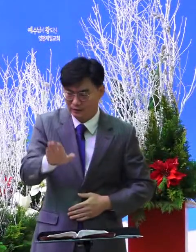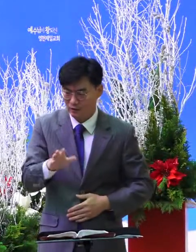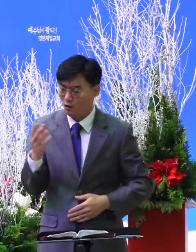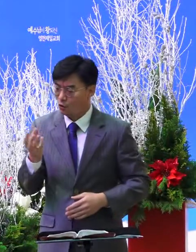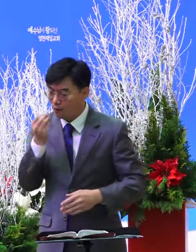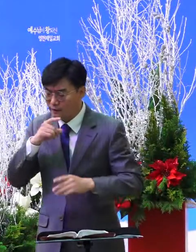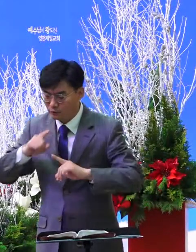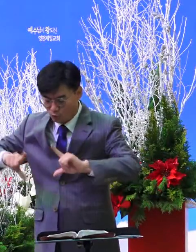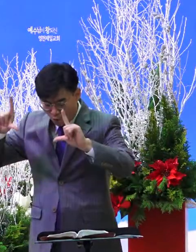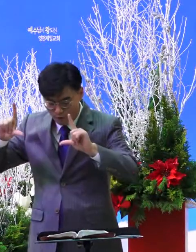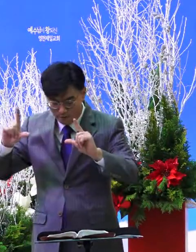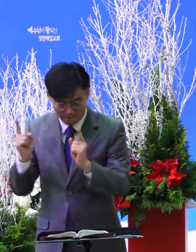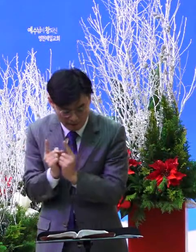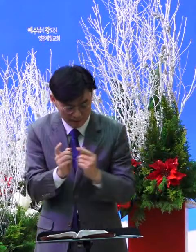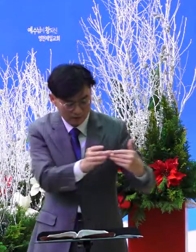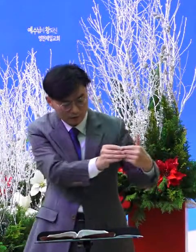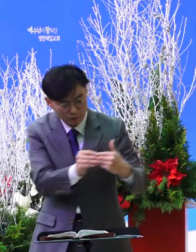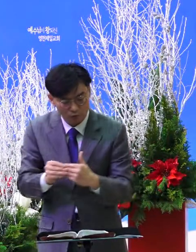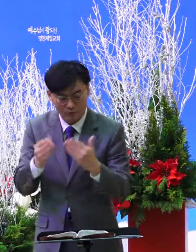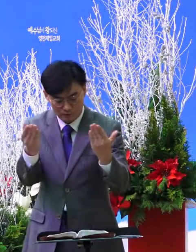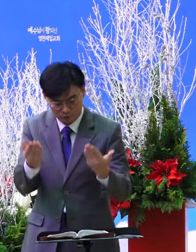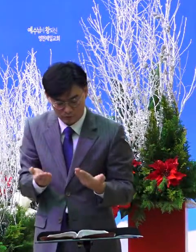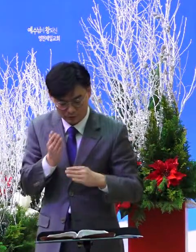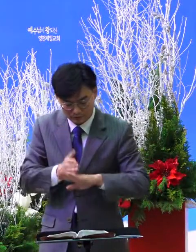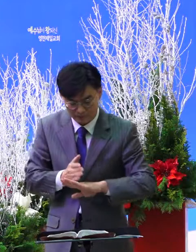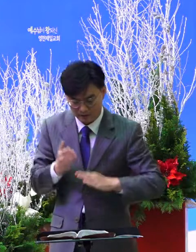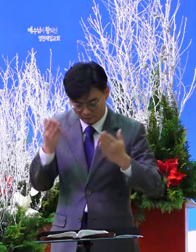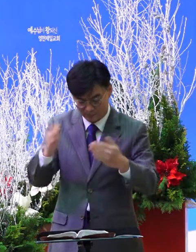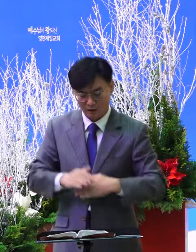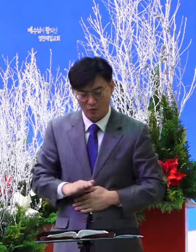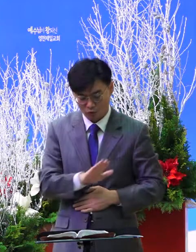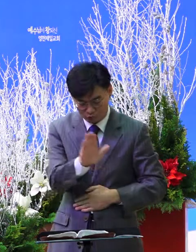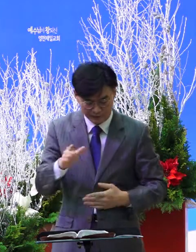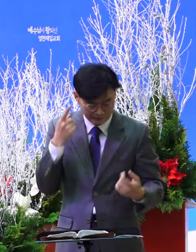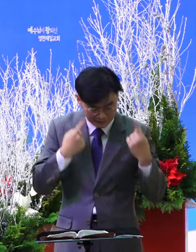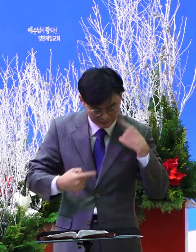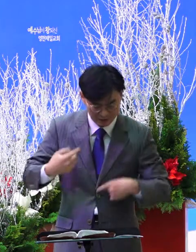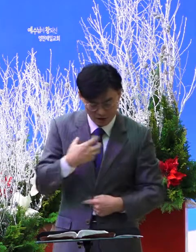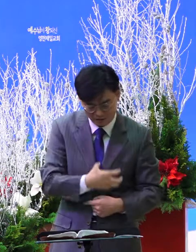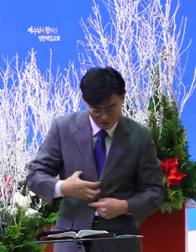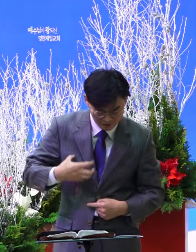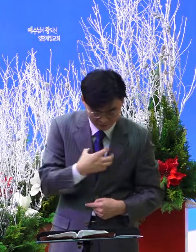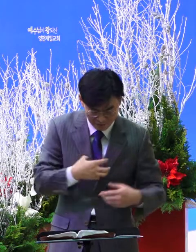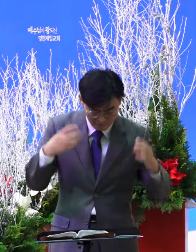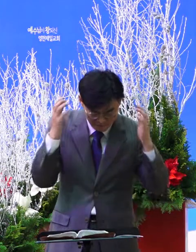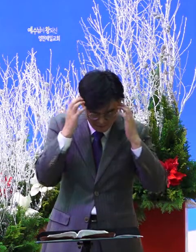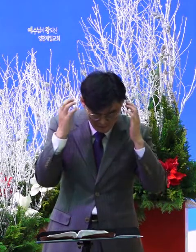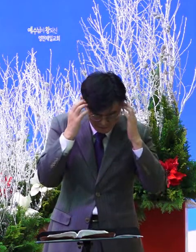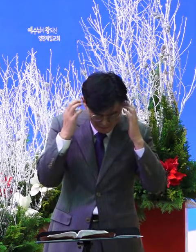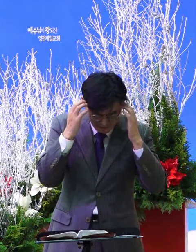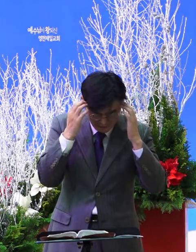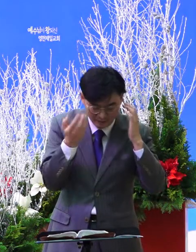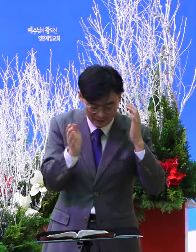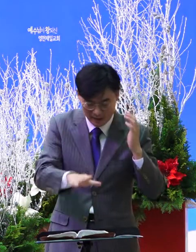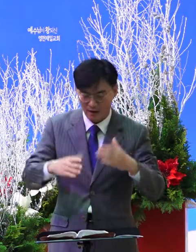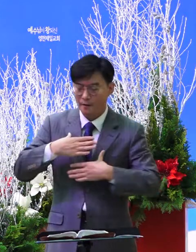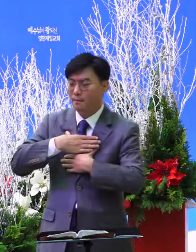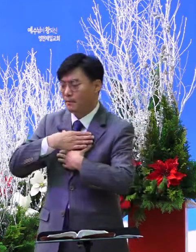전에 나왔습니다. 우리의 지친 몸에 안식을 주시고 걱정과 근심에 쌓인 심령의 평안을